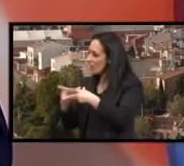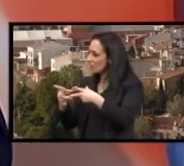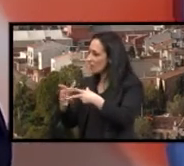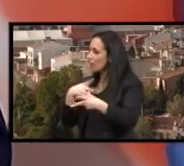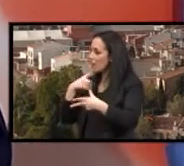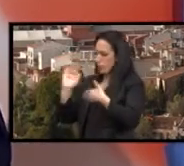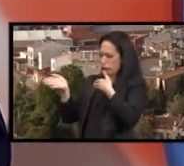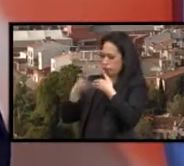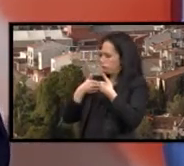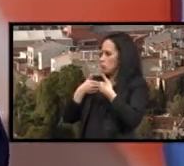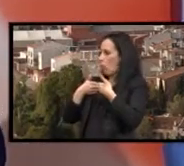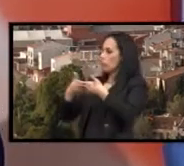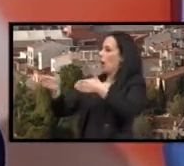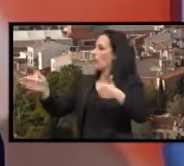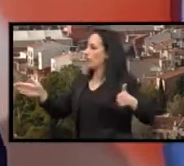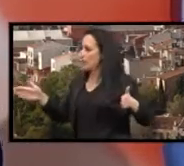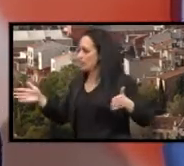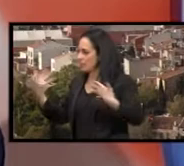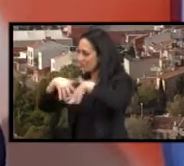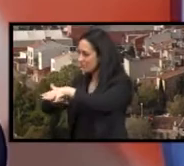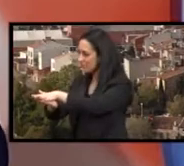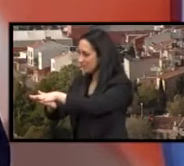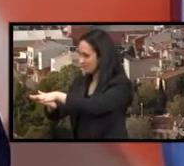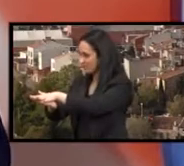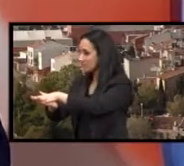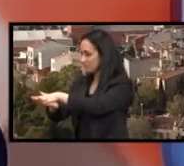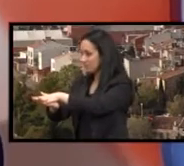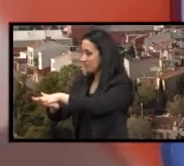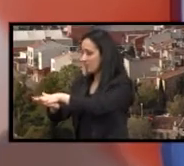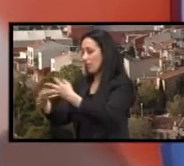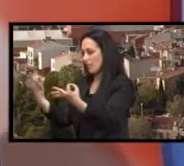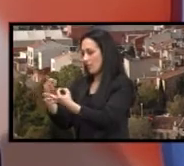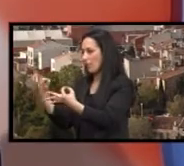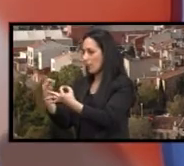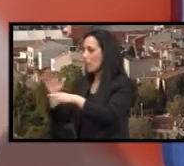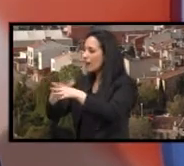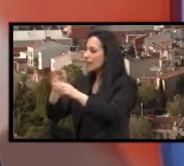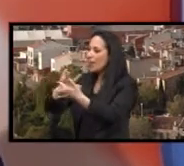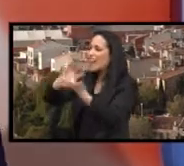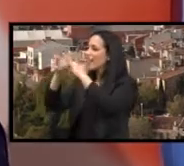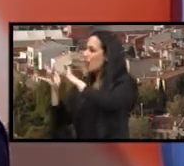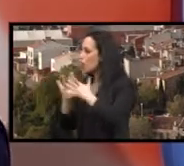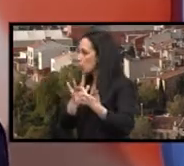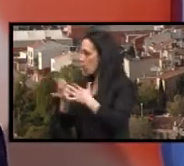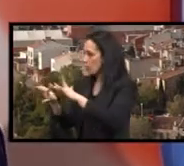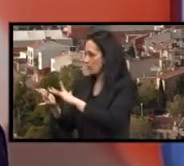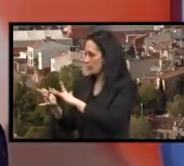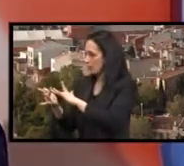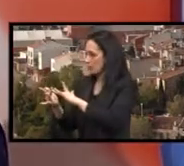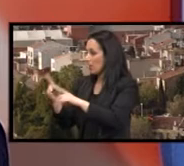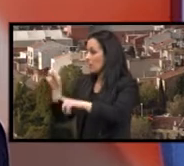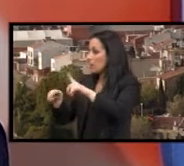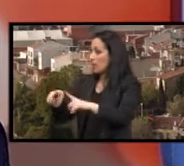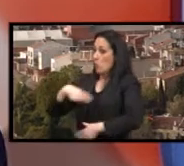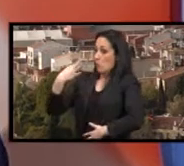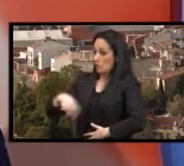tancar. Perquè jo crec que no ens hem de tancar vol dir que hem d'estar oberts una mica a relacionar-nos amb els altres a partir de les possibilitats que